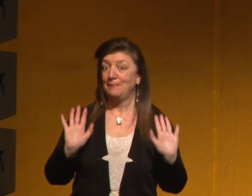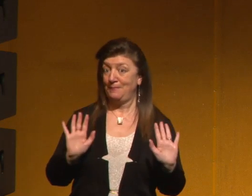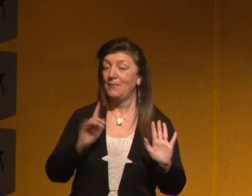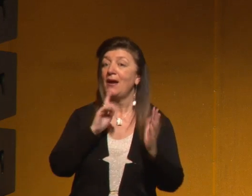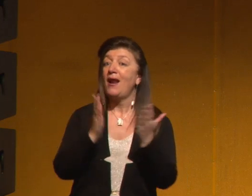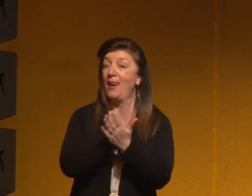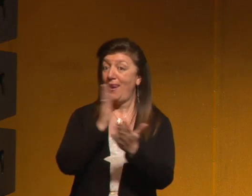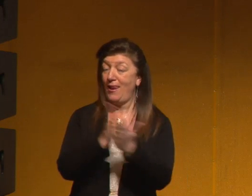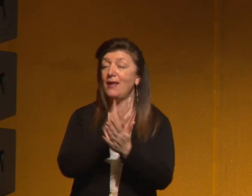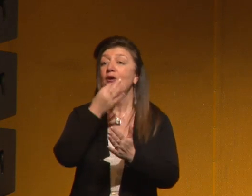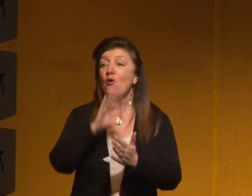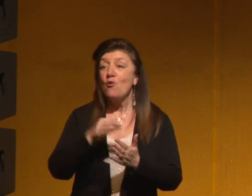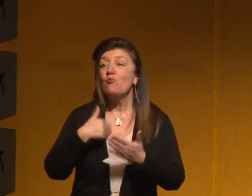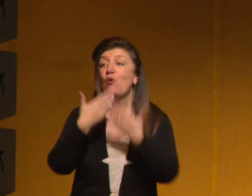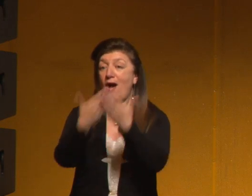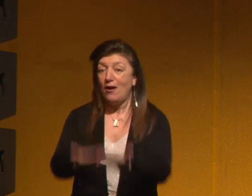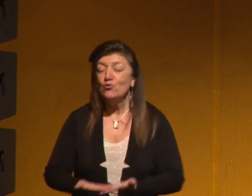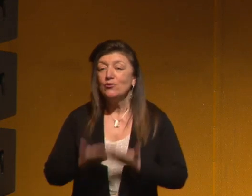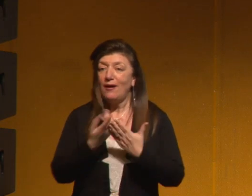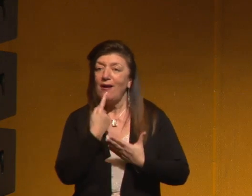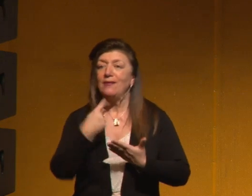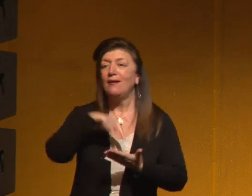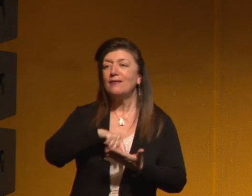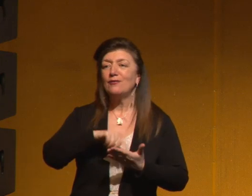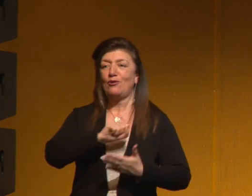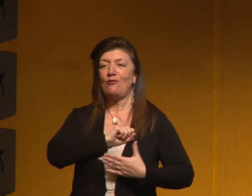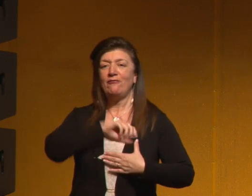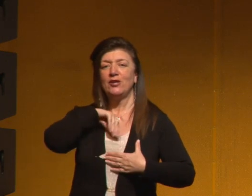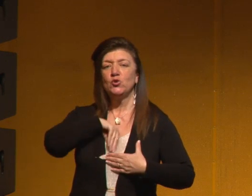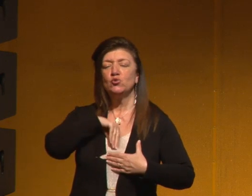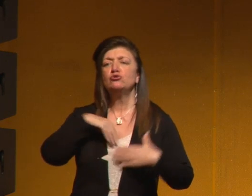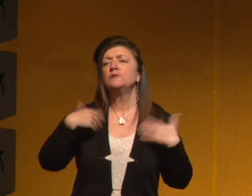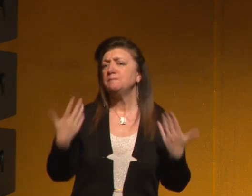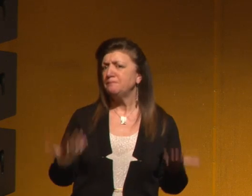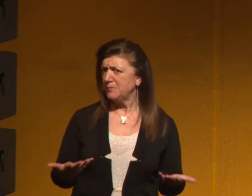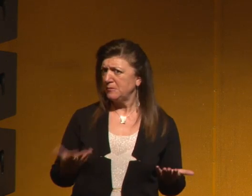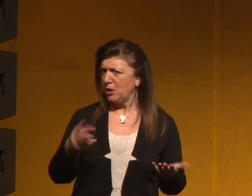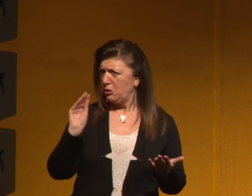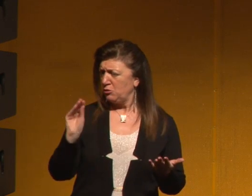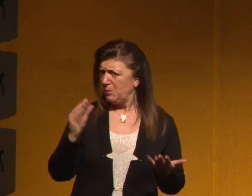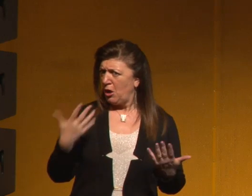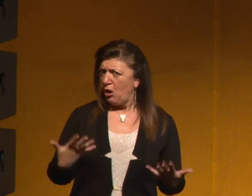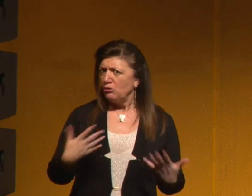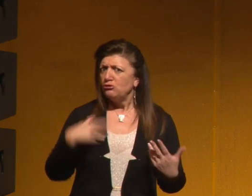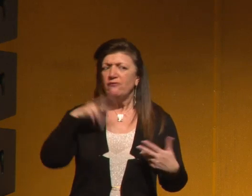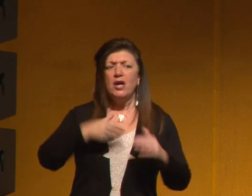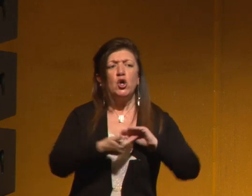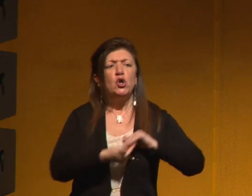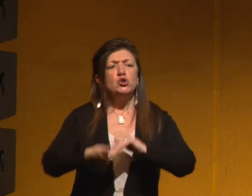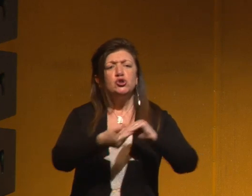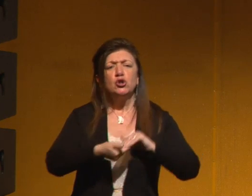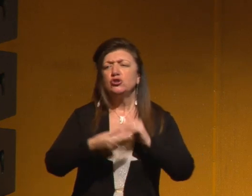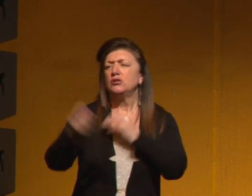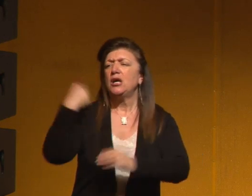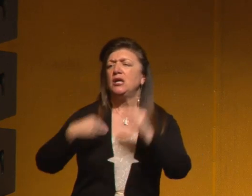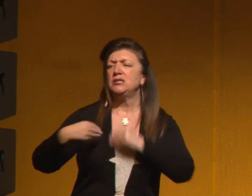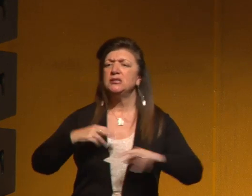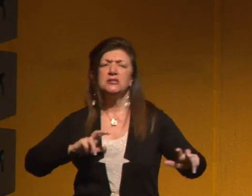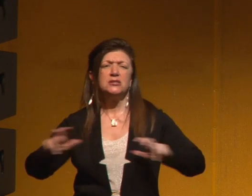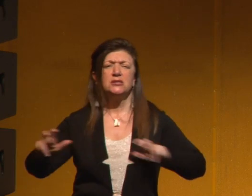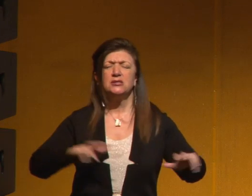ricostituire quella fiducia come conciliare oggi in una società che ci vuole frenetici costantemente